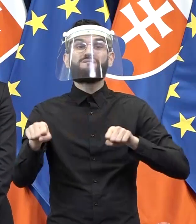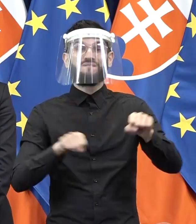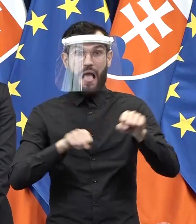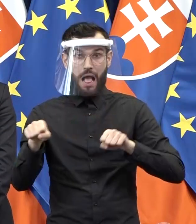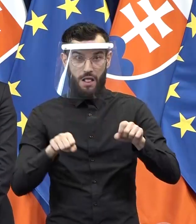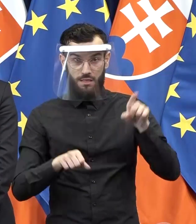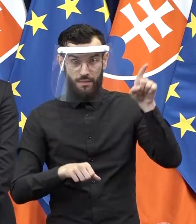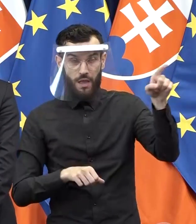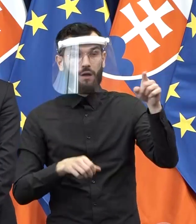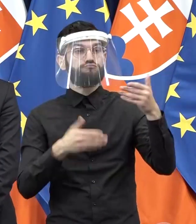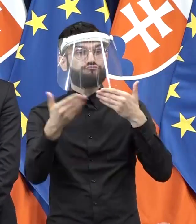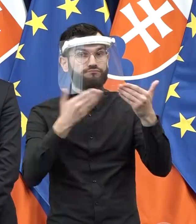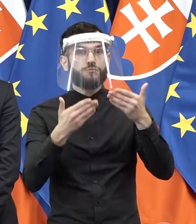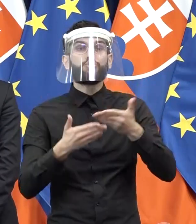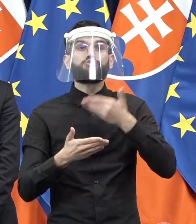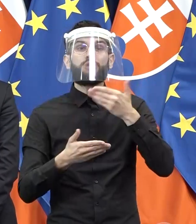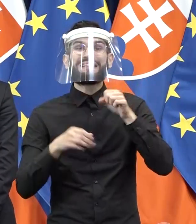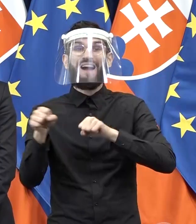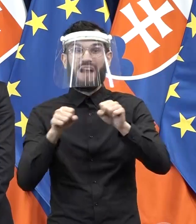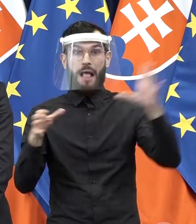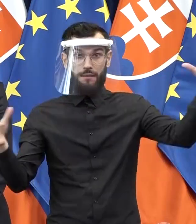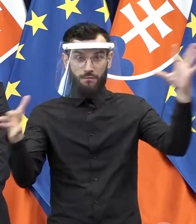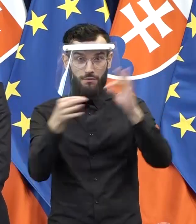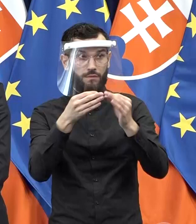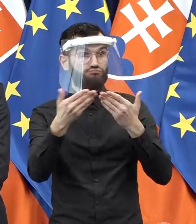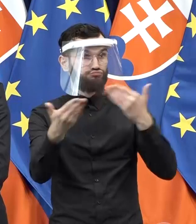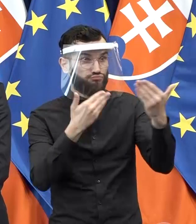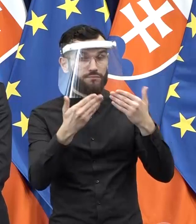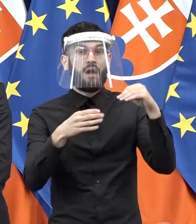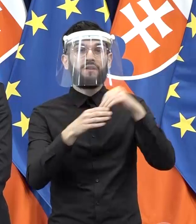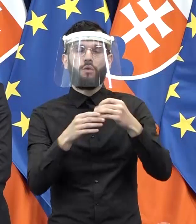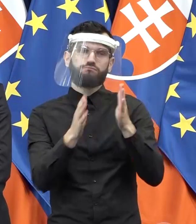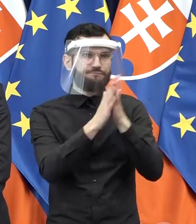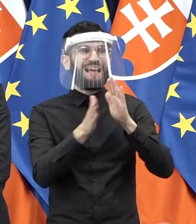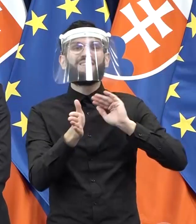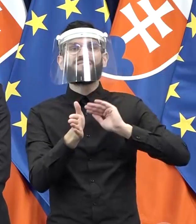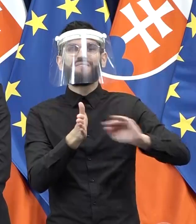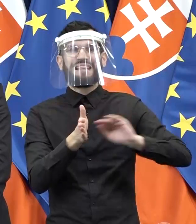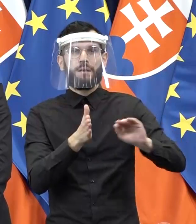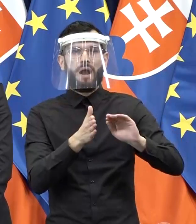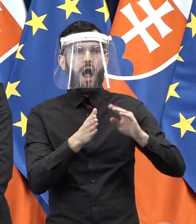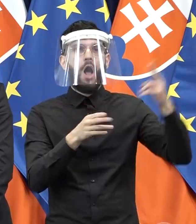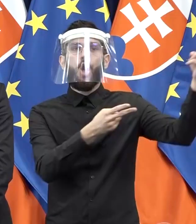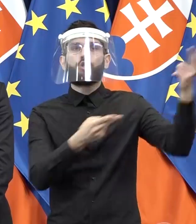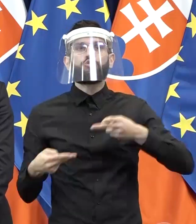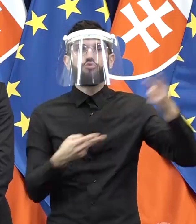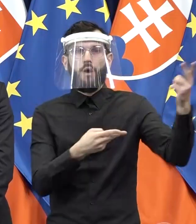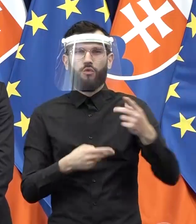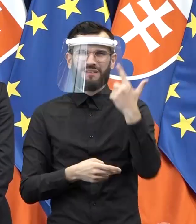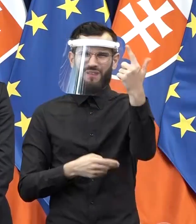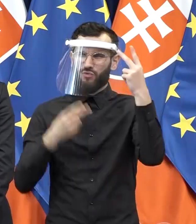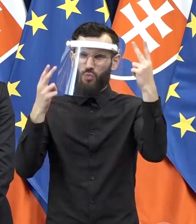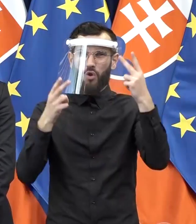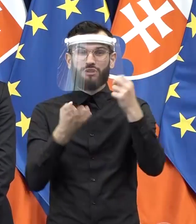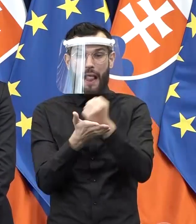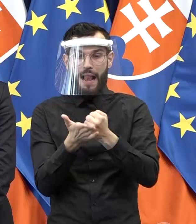rokovala s Českou vládou o udelení výnimky na dovoz dvoch kľúčových liekov,